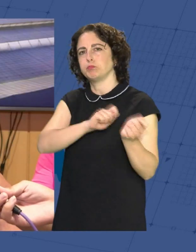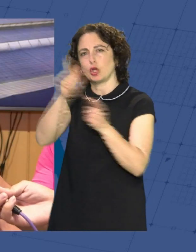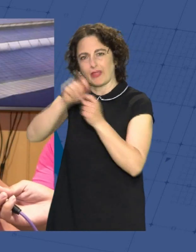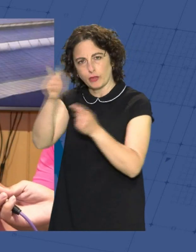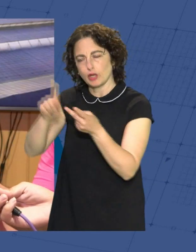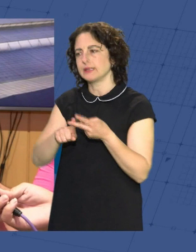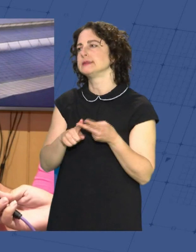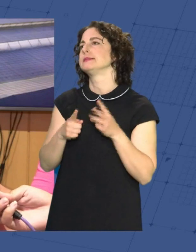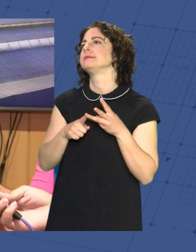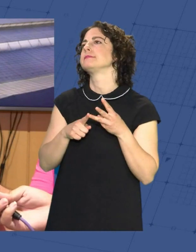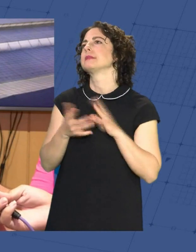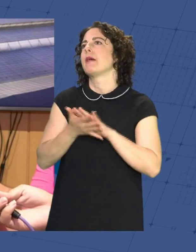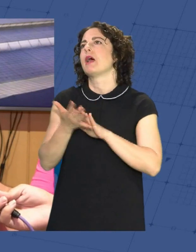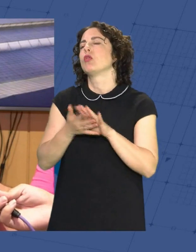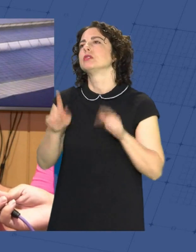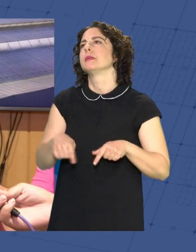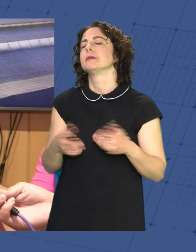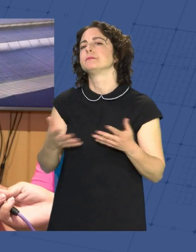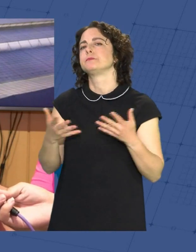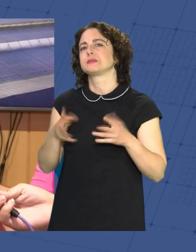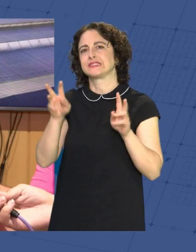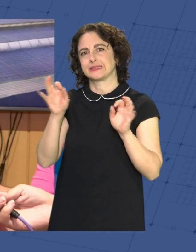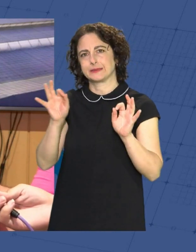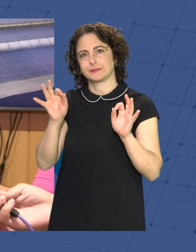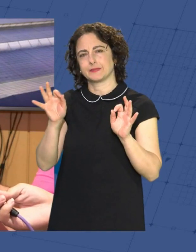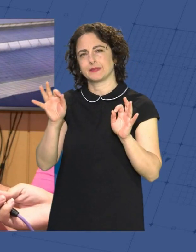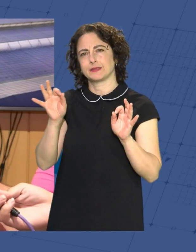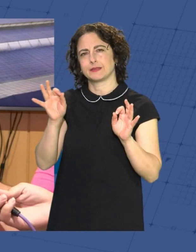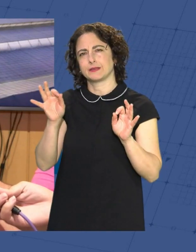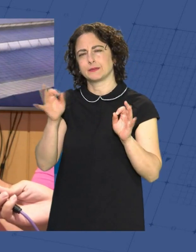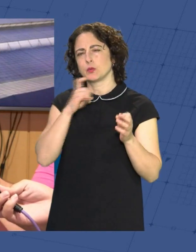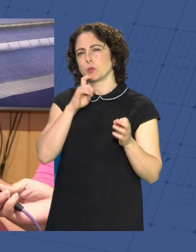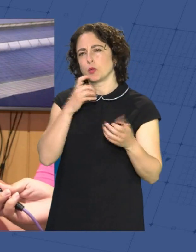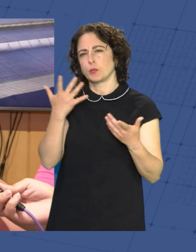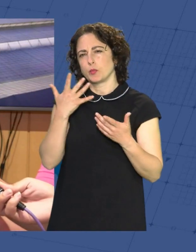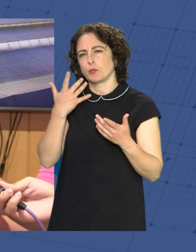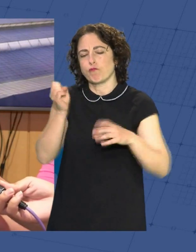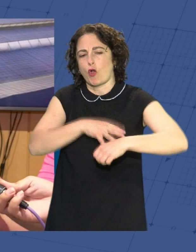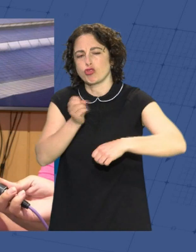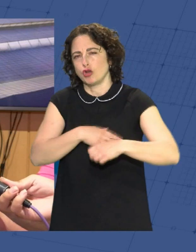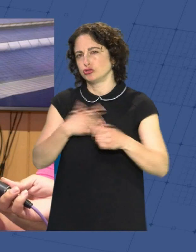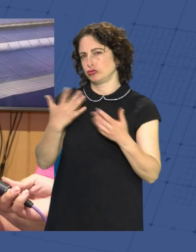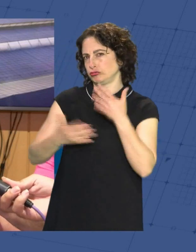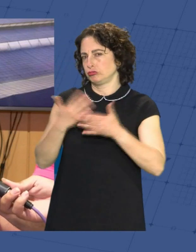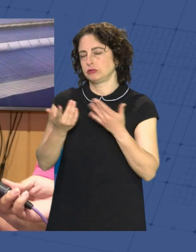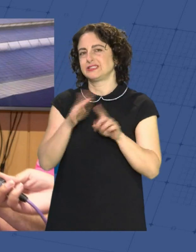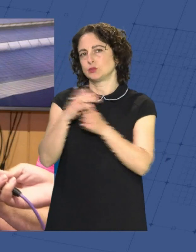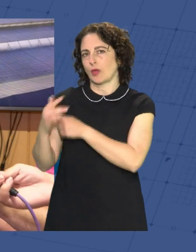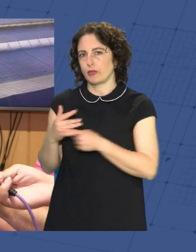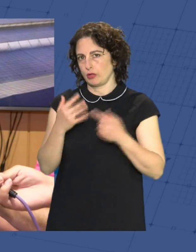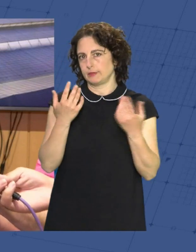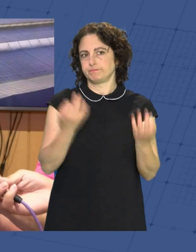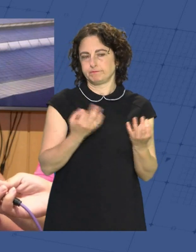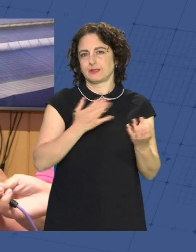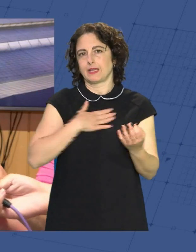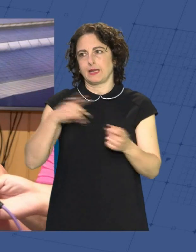hemos hablado del tema de la paz, de fondos operativos, decir, de una serie de circunstancias que queríamos que